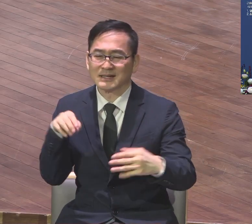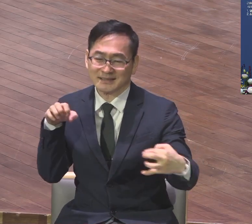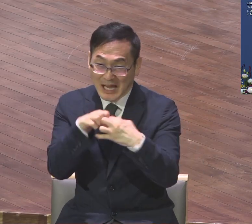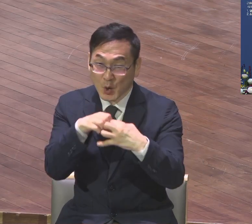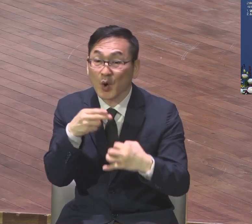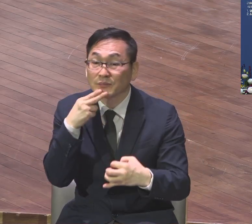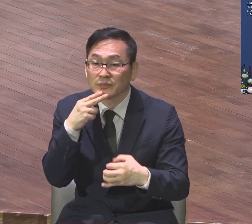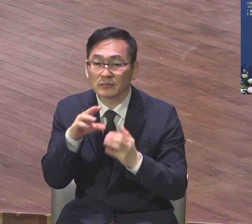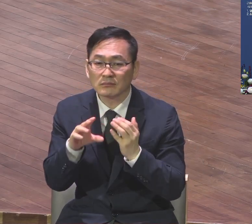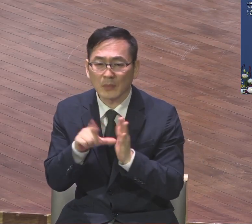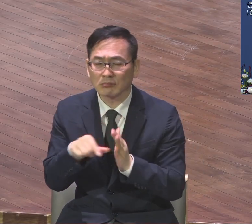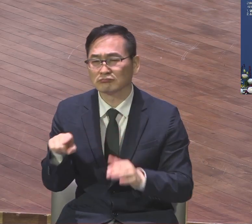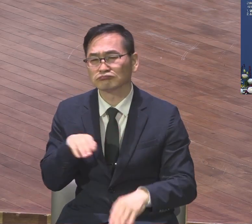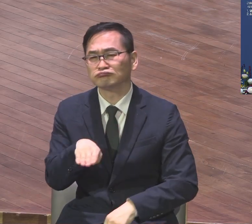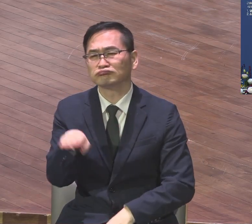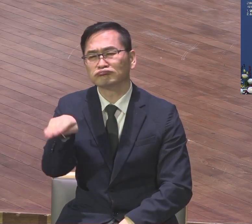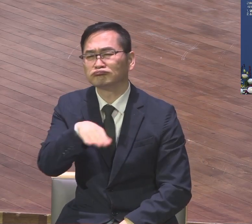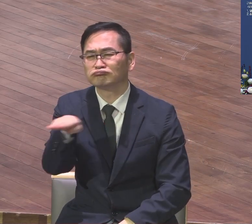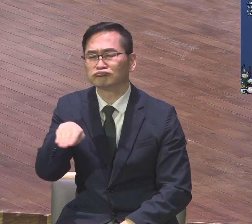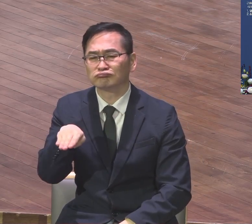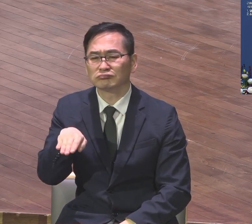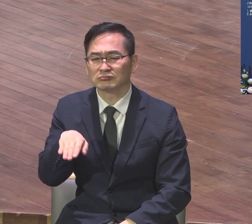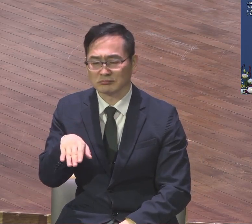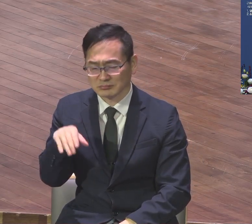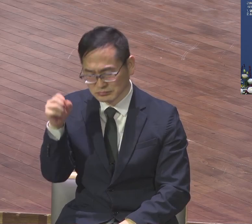사고가 났을 때는 엄청난 차이가 있어요.